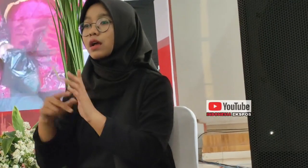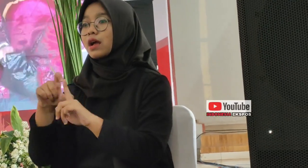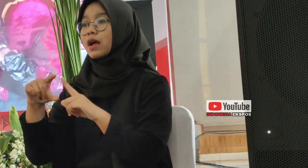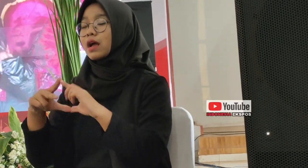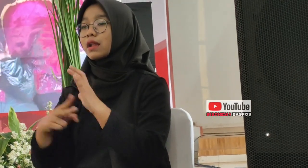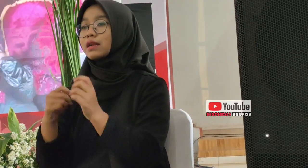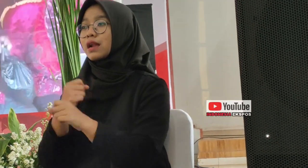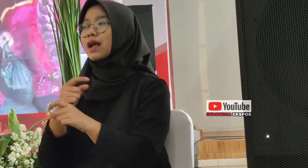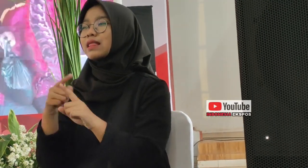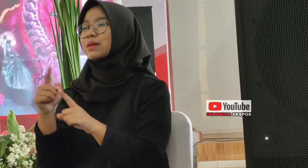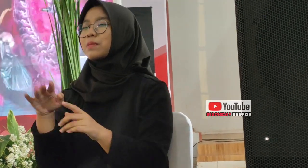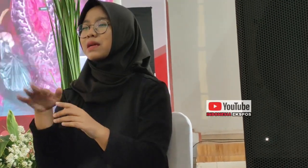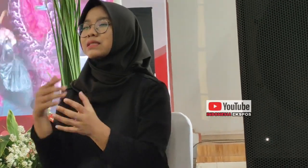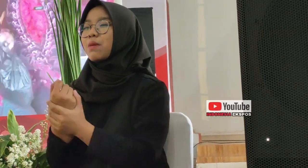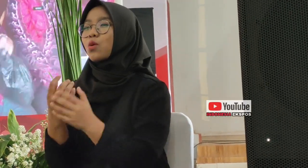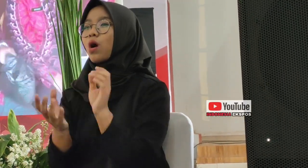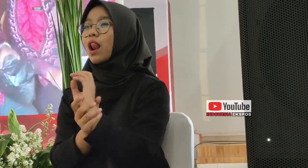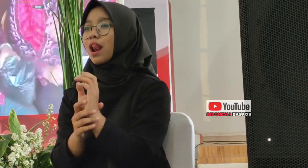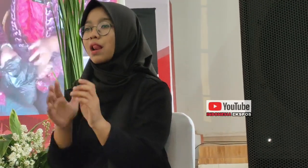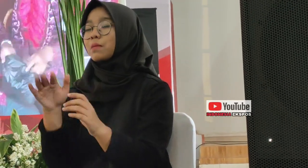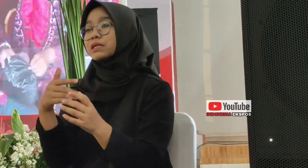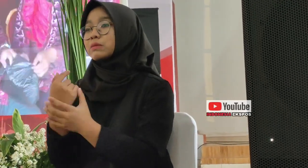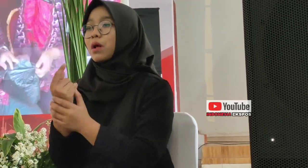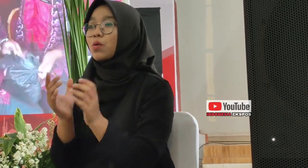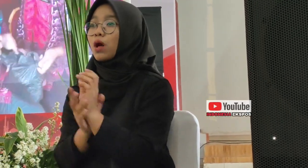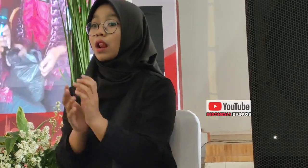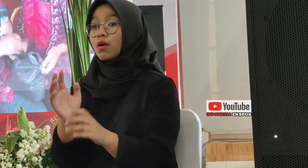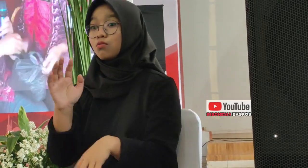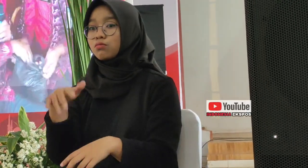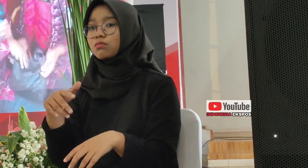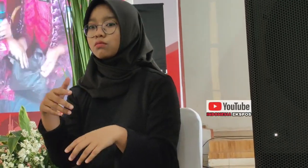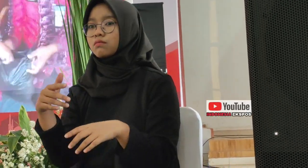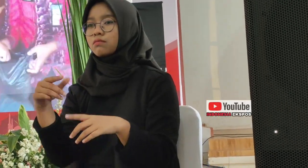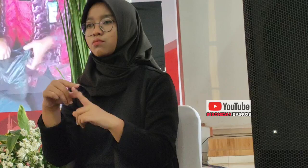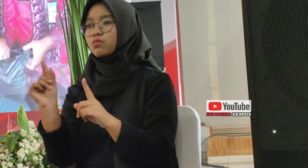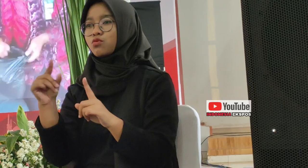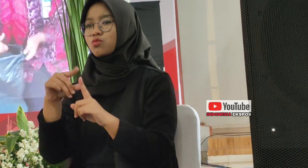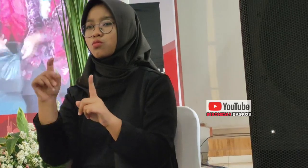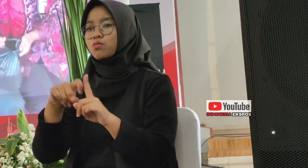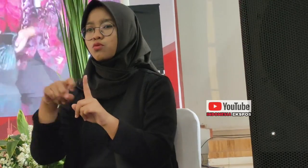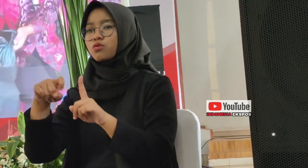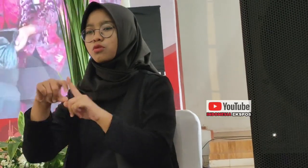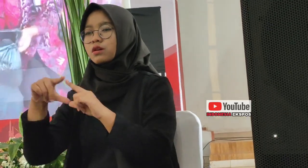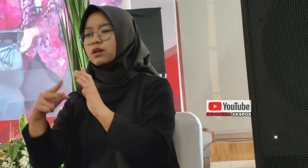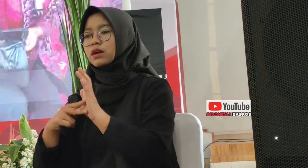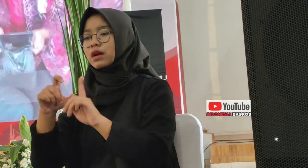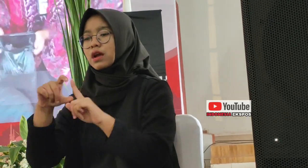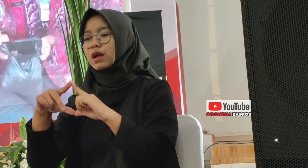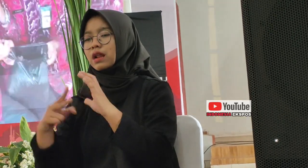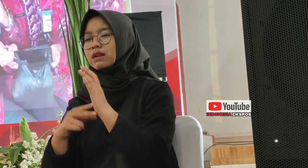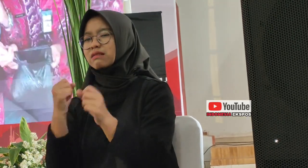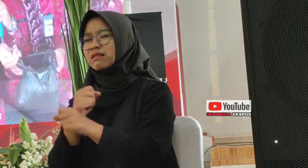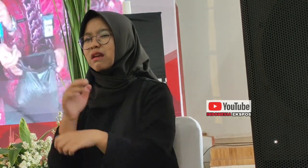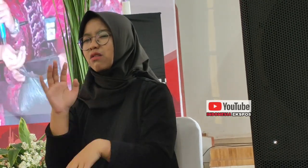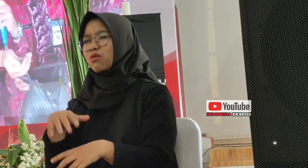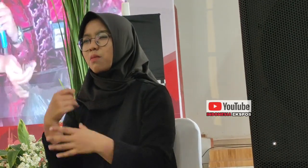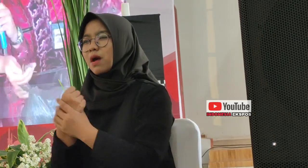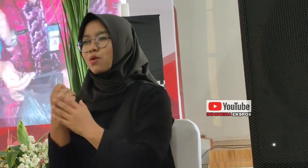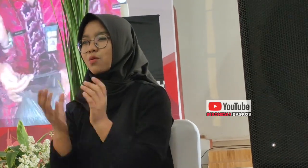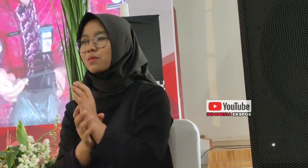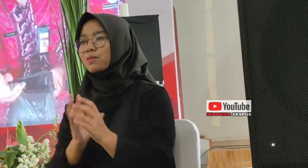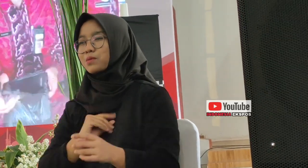Masih bentuknya manual, Bapak. Masih bentuknya manual. Pupukan dong manual iki ya. Manual ya carane. Masih bentuknya